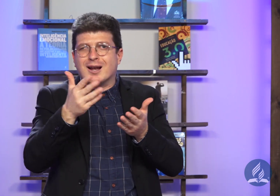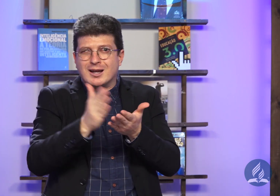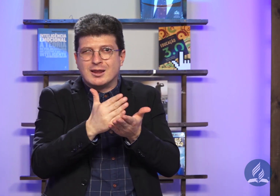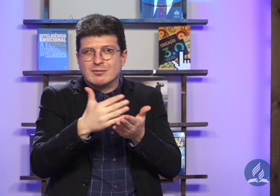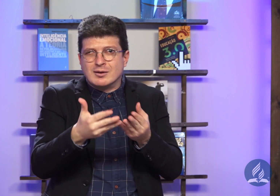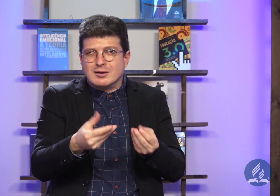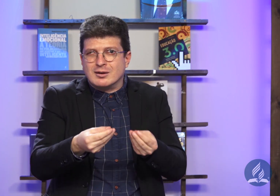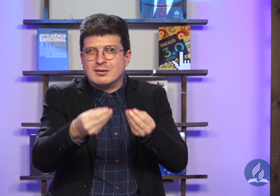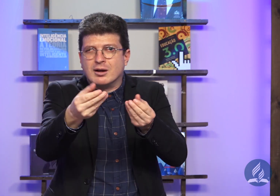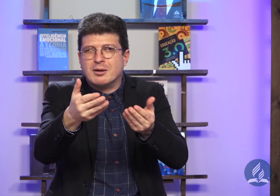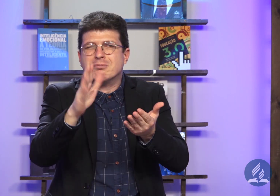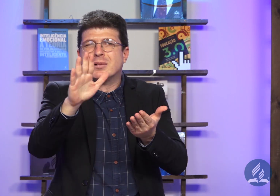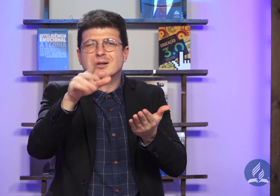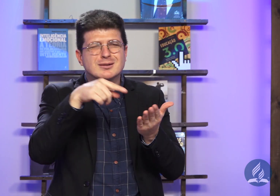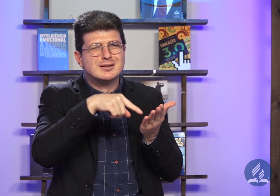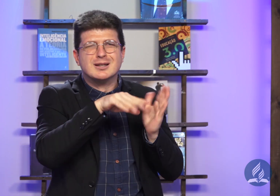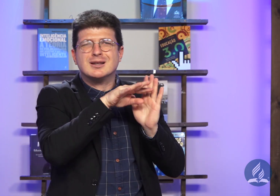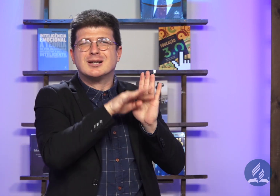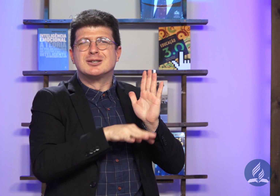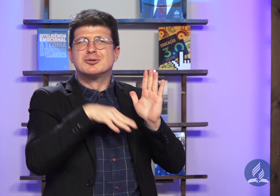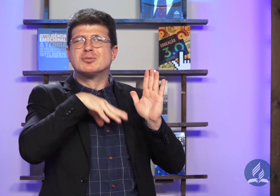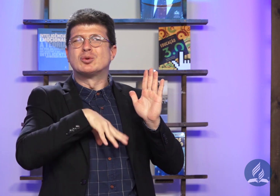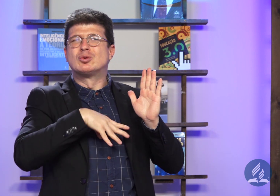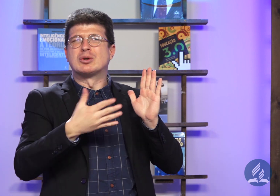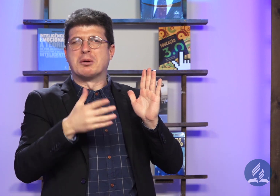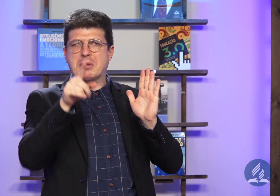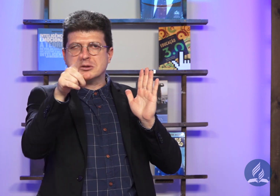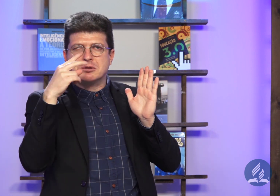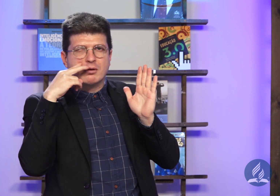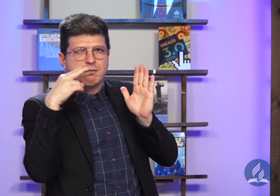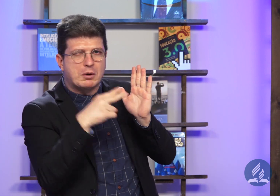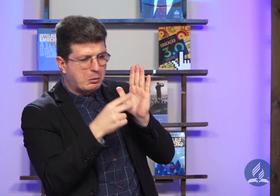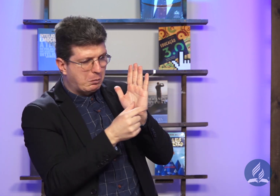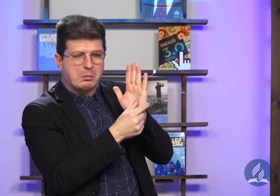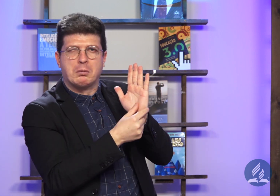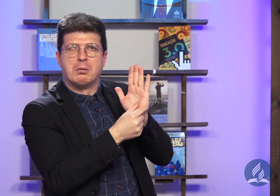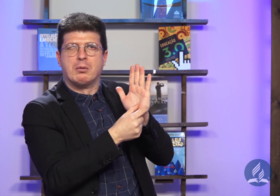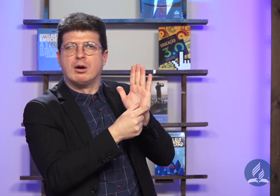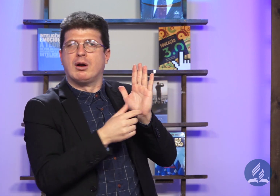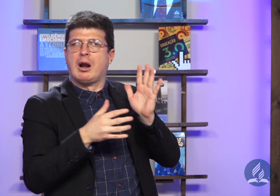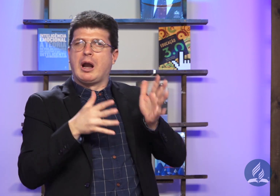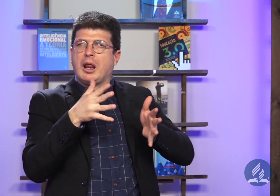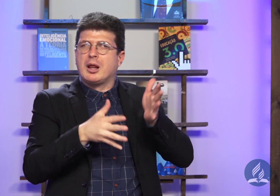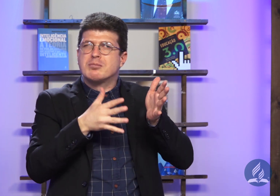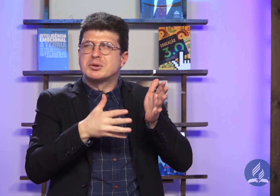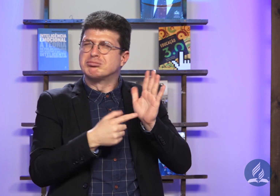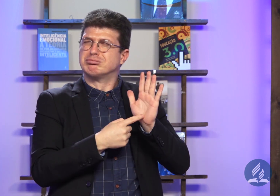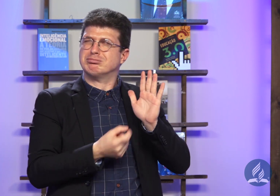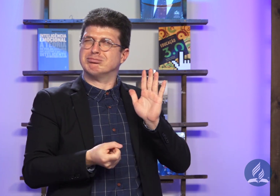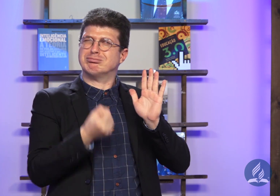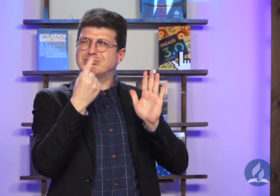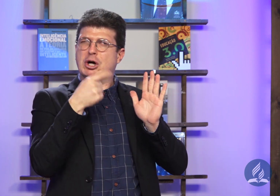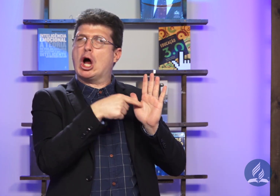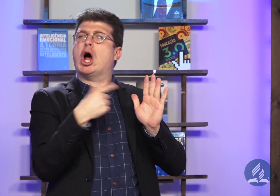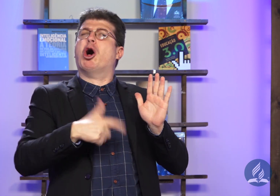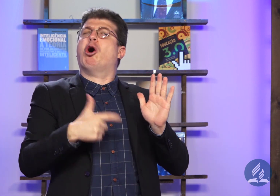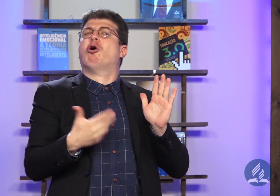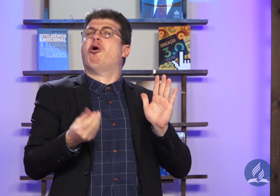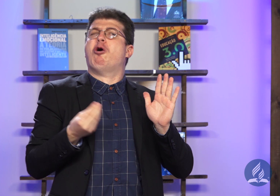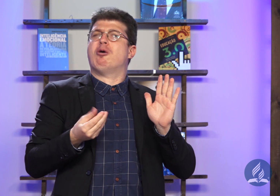Se você está interessado em conseguir esse livro, mas só tem português, como é que eu faço para